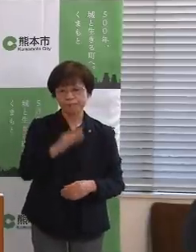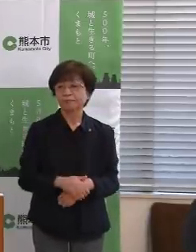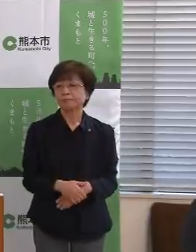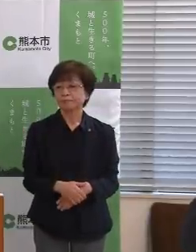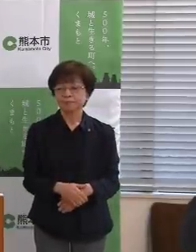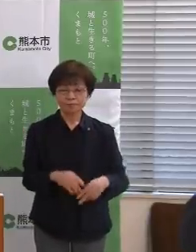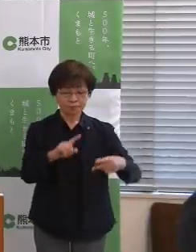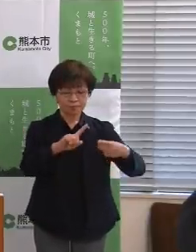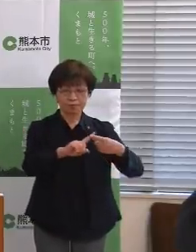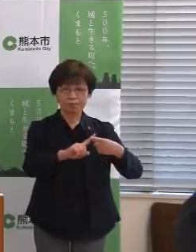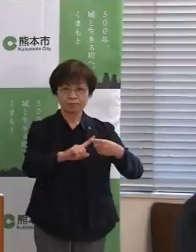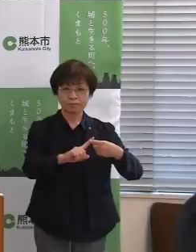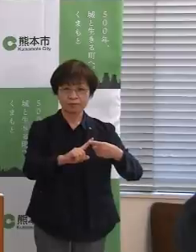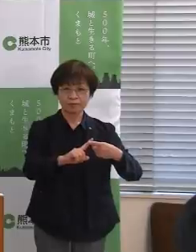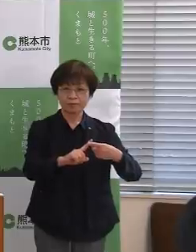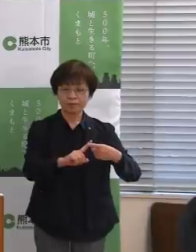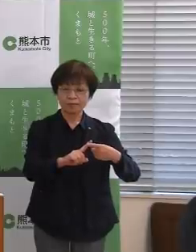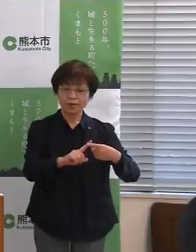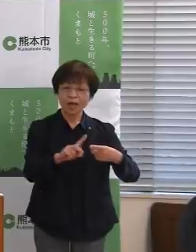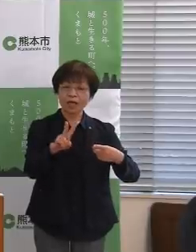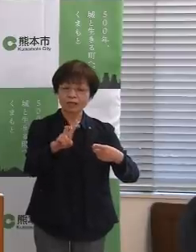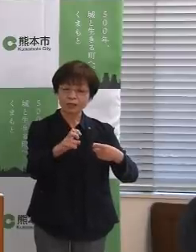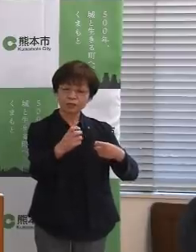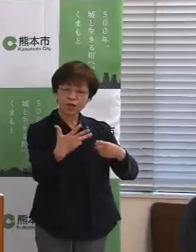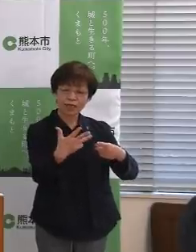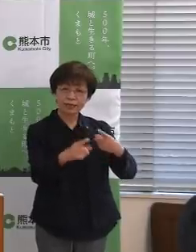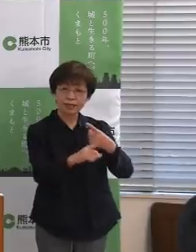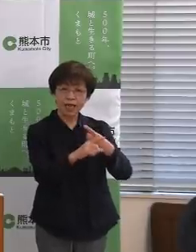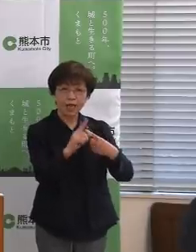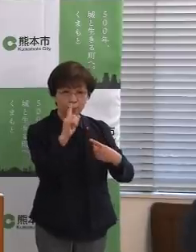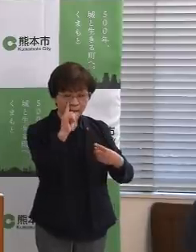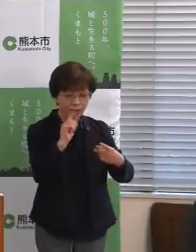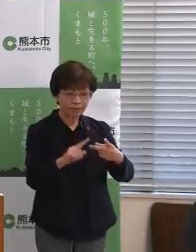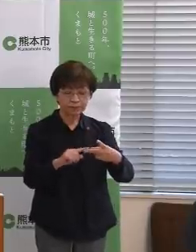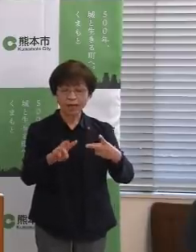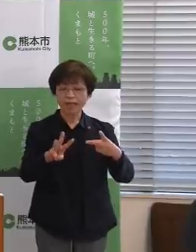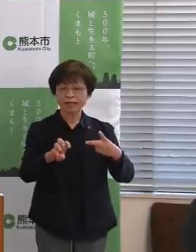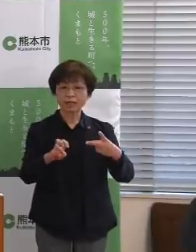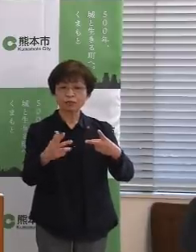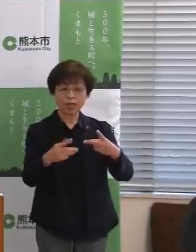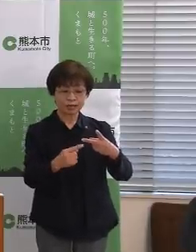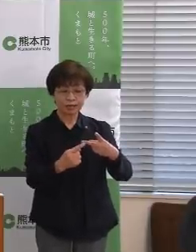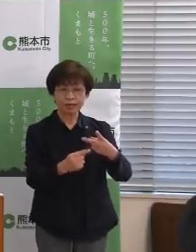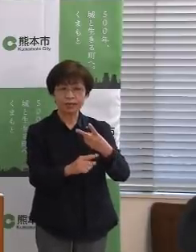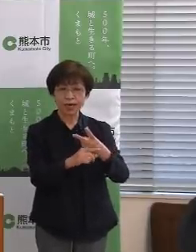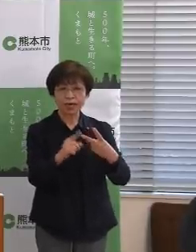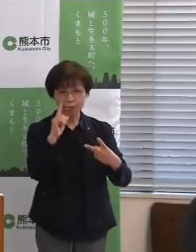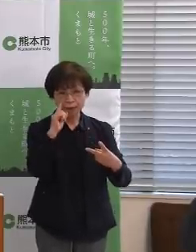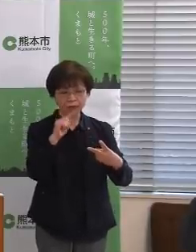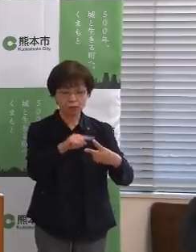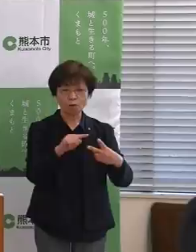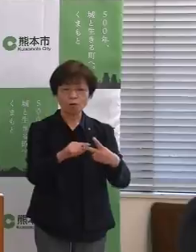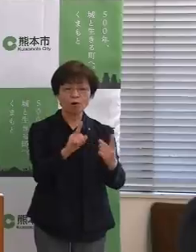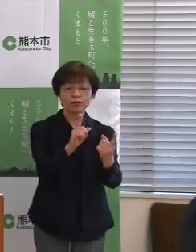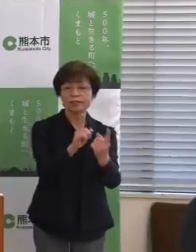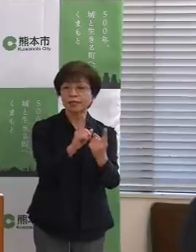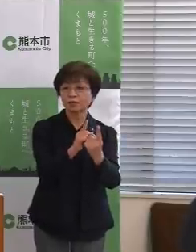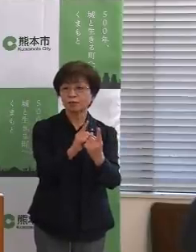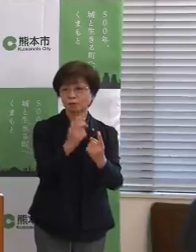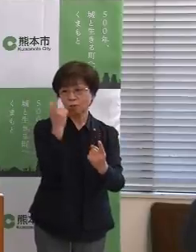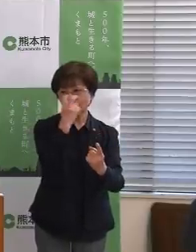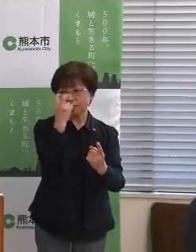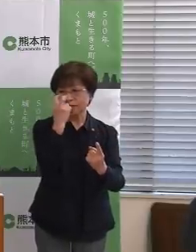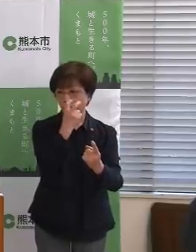方については28例目、それから32例目の感染者と直接のこの接触の確認